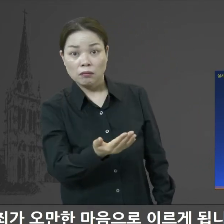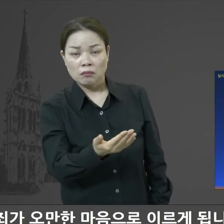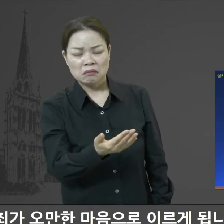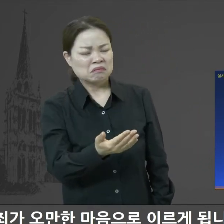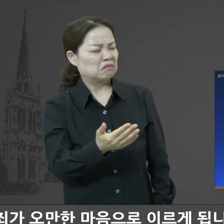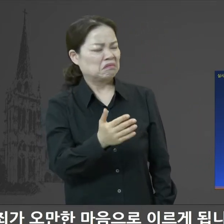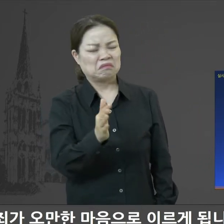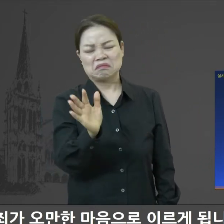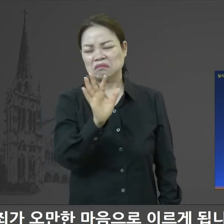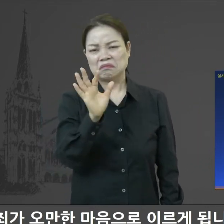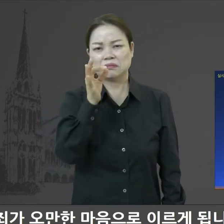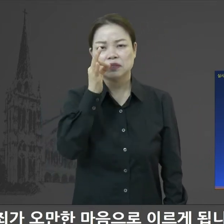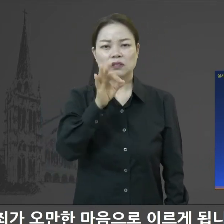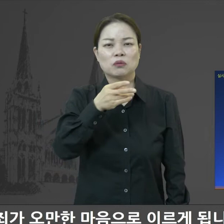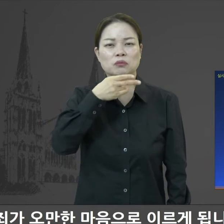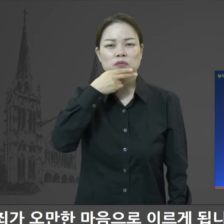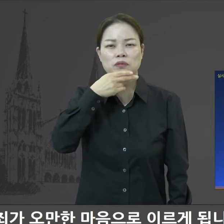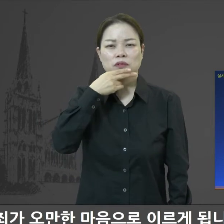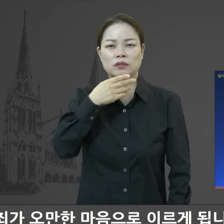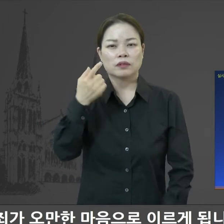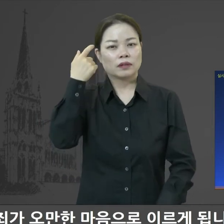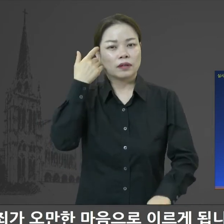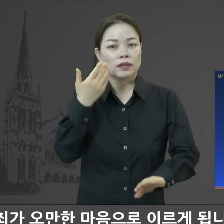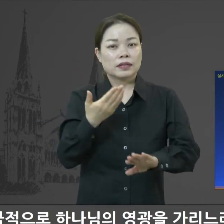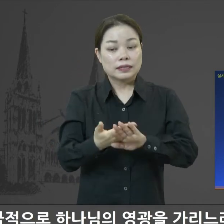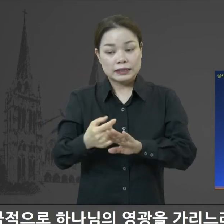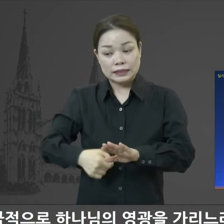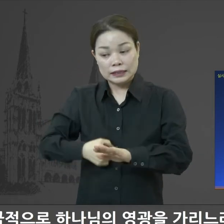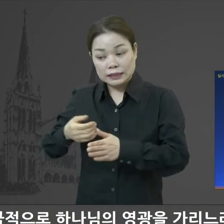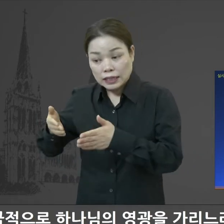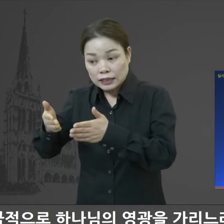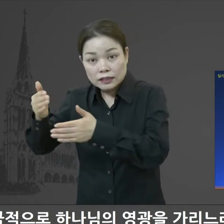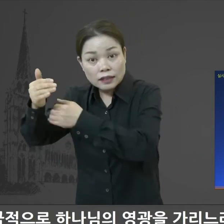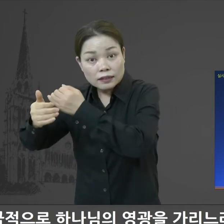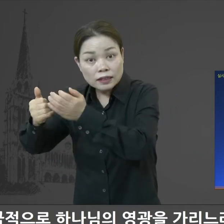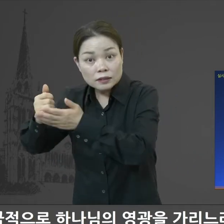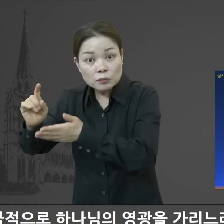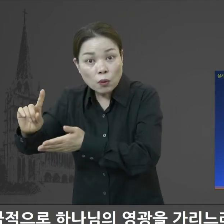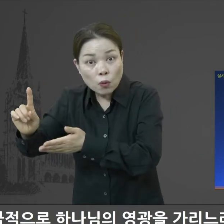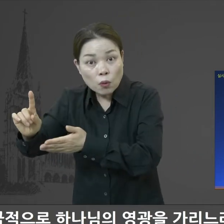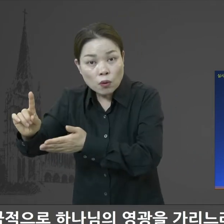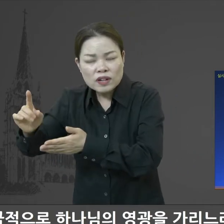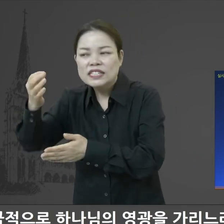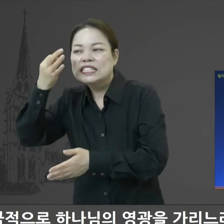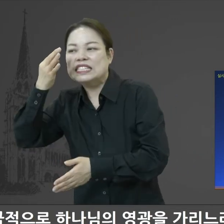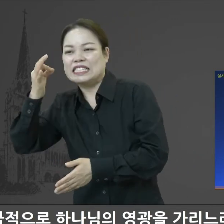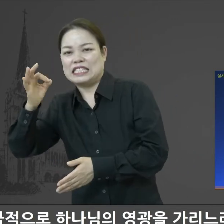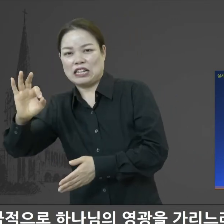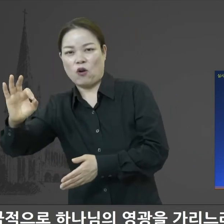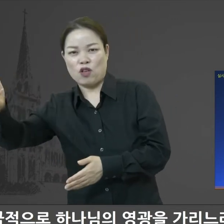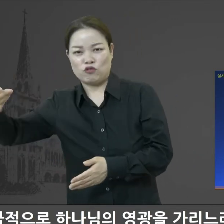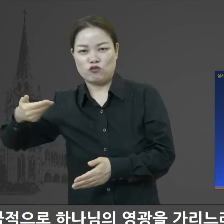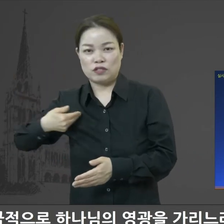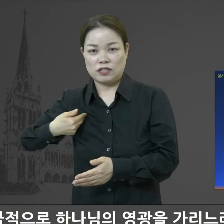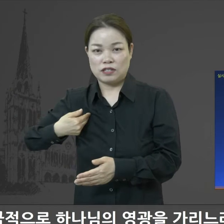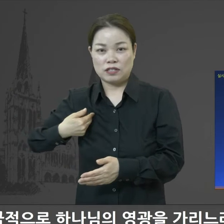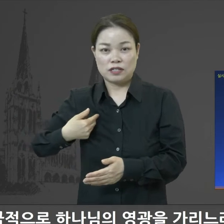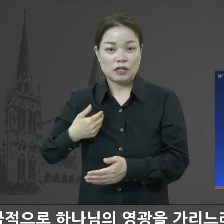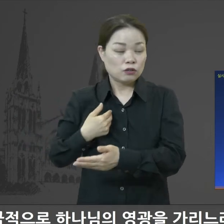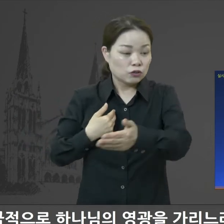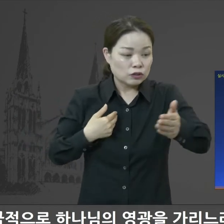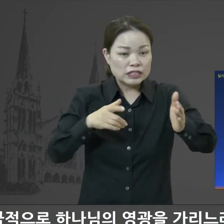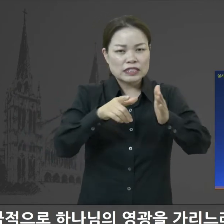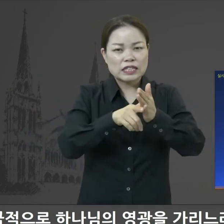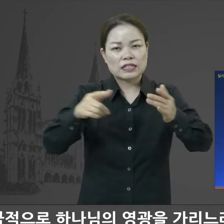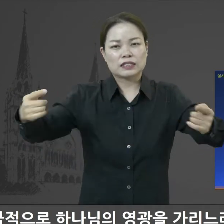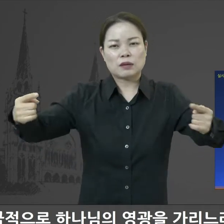수 없죠. 자, 그에 반해서 의인의 길은 하나님께서 어떻게 하신다? 인정하신다. 우리 바라기는 우리 이